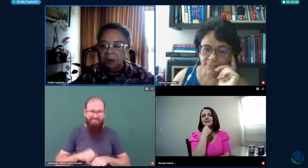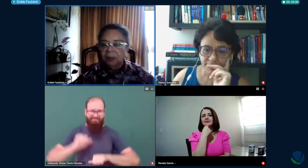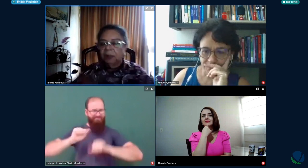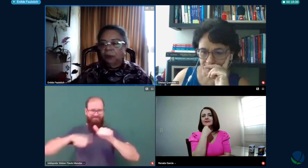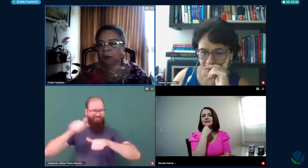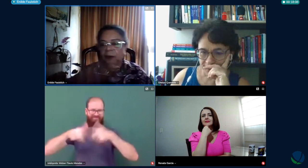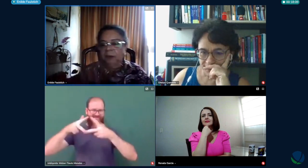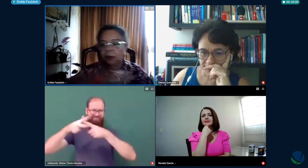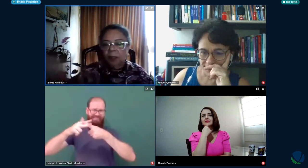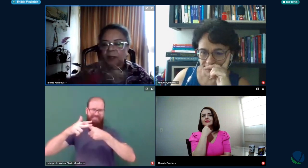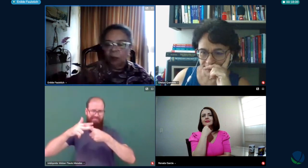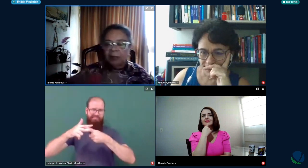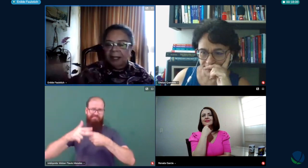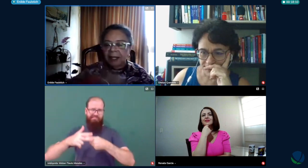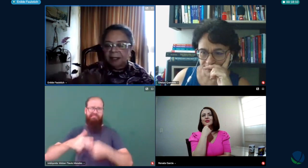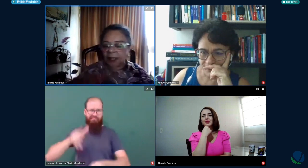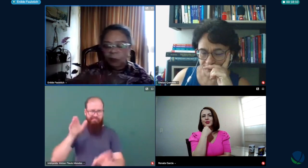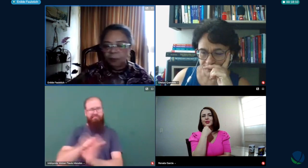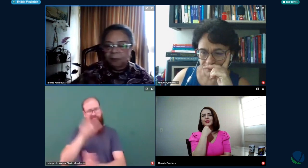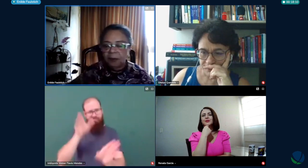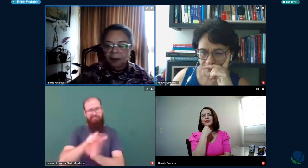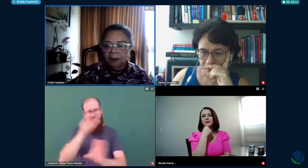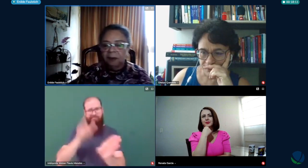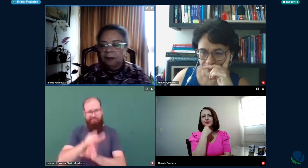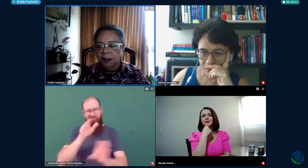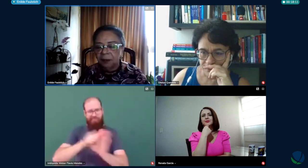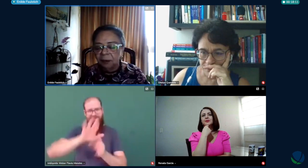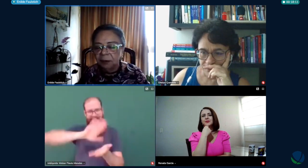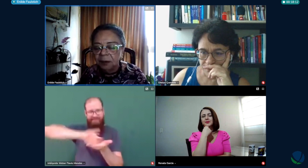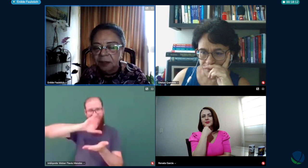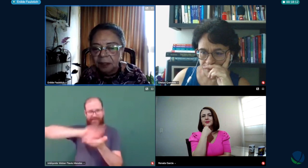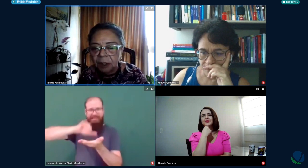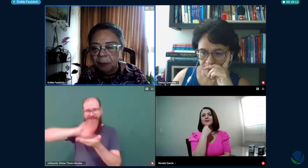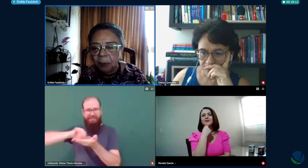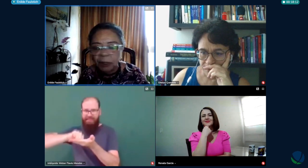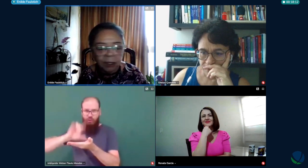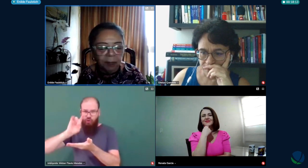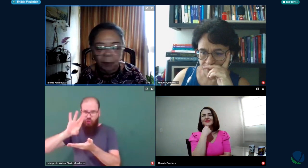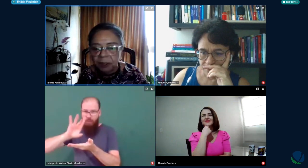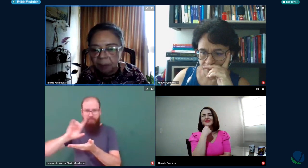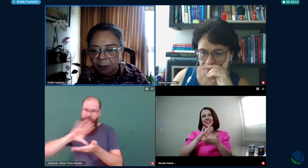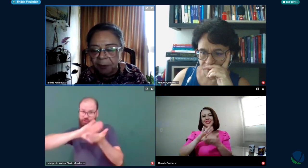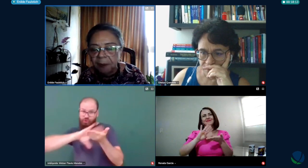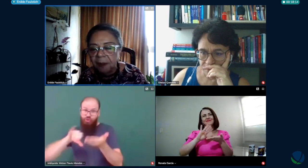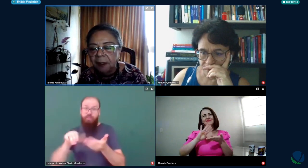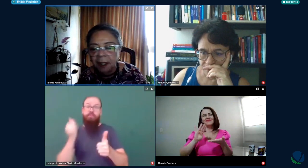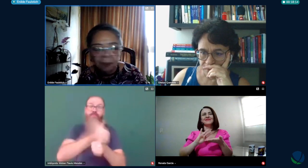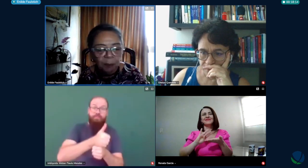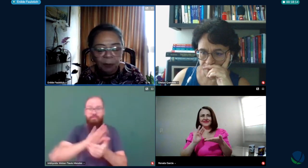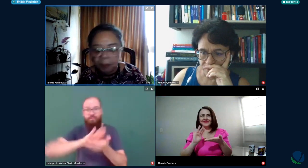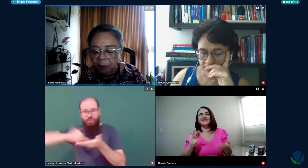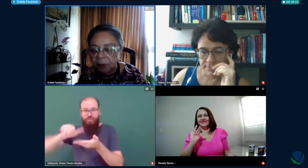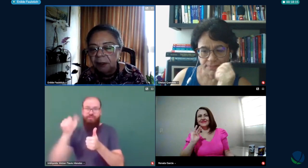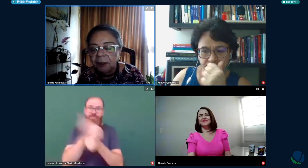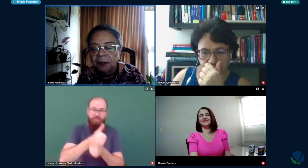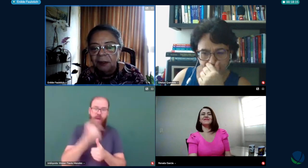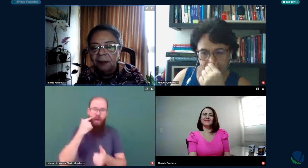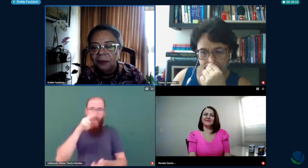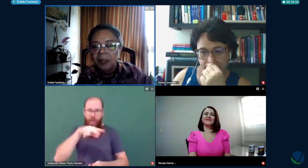muda, e vou, não é só mudar e rasgar, eu vou dando, dizendo, tira, põe. Leia e